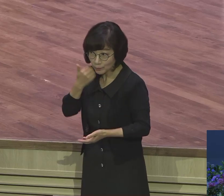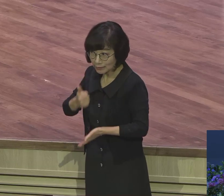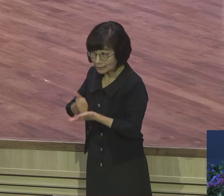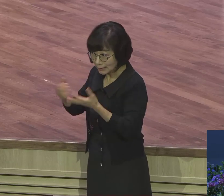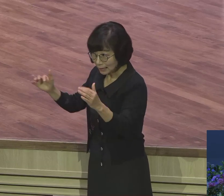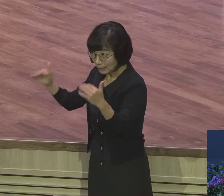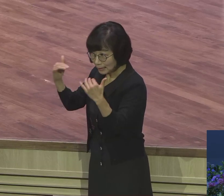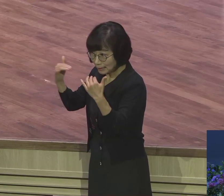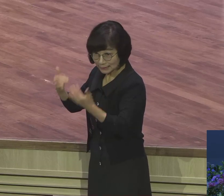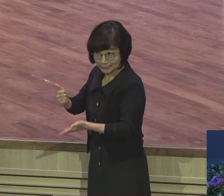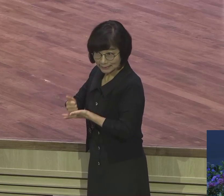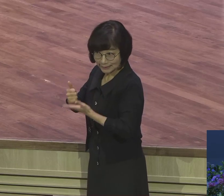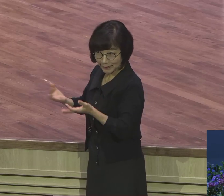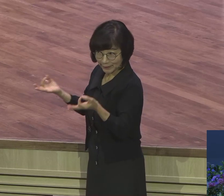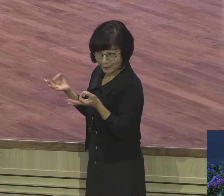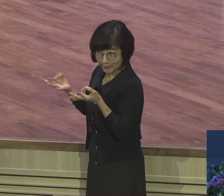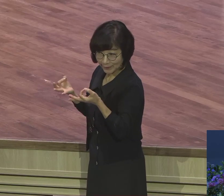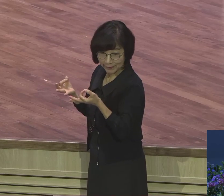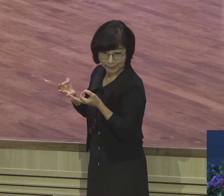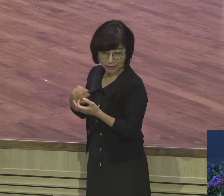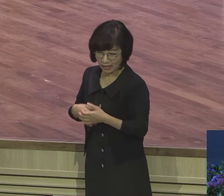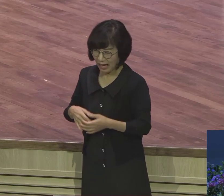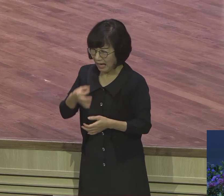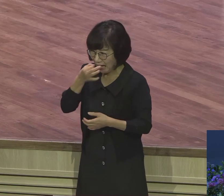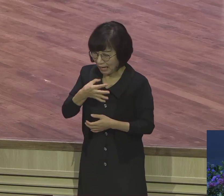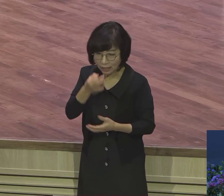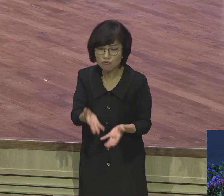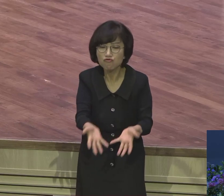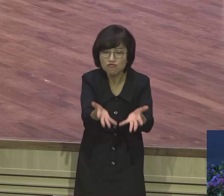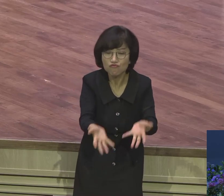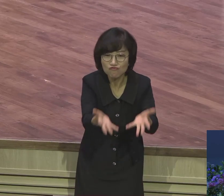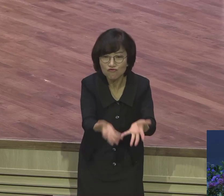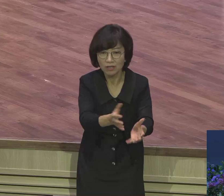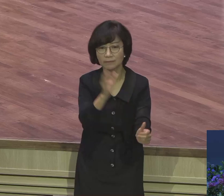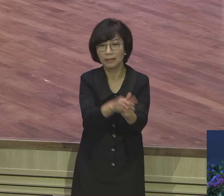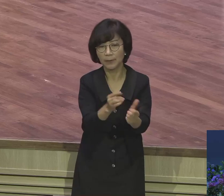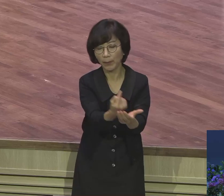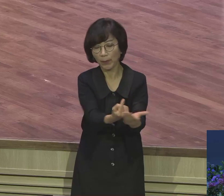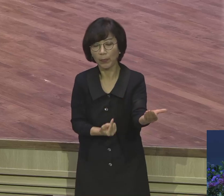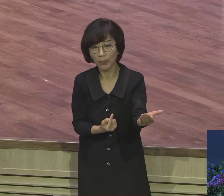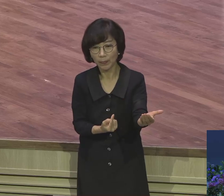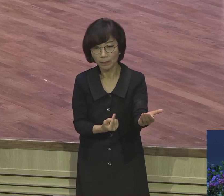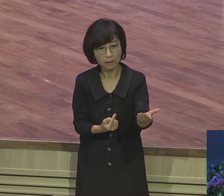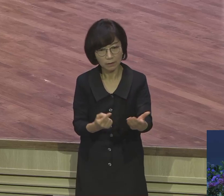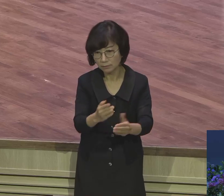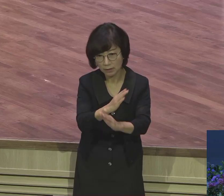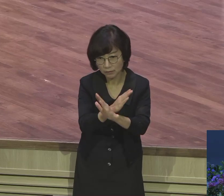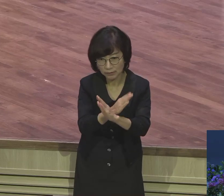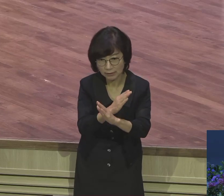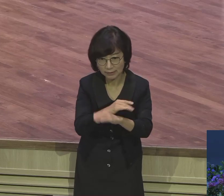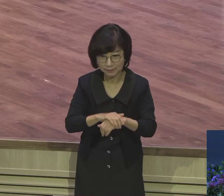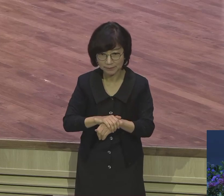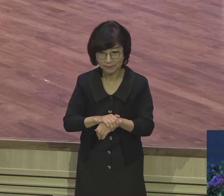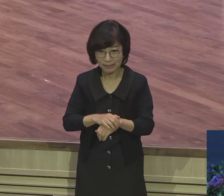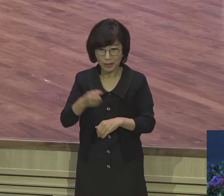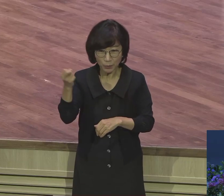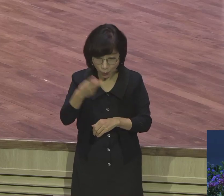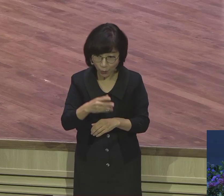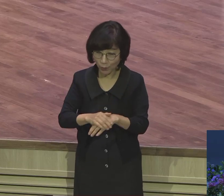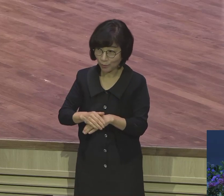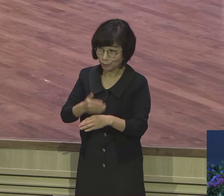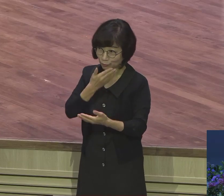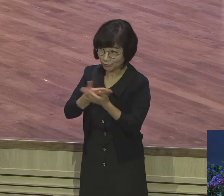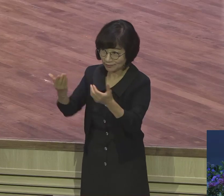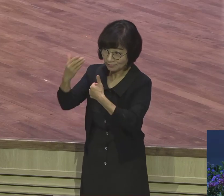그런 쪽만 선택하고 그러니까 힘든 일 하기 전에 안 하고 피한다. 또 막 탔는데 깨울리한다.